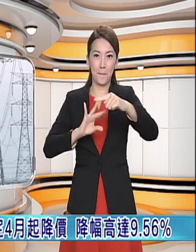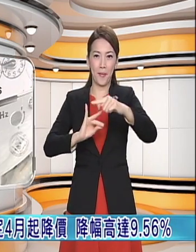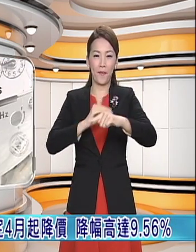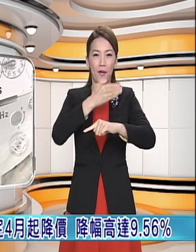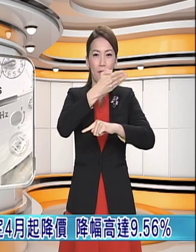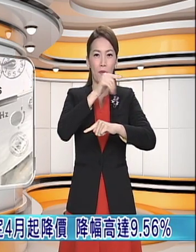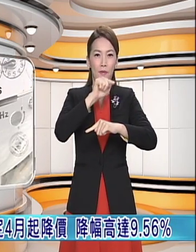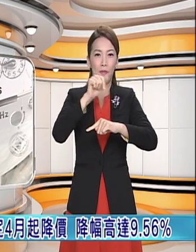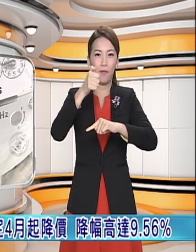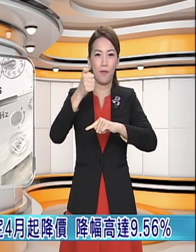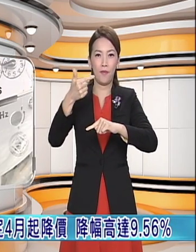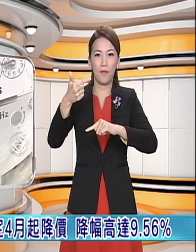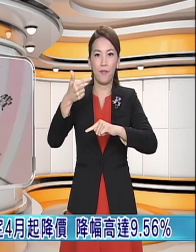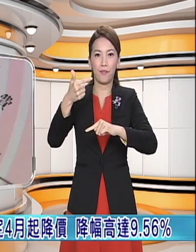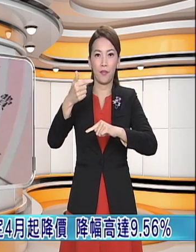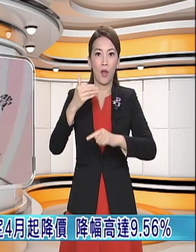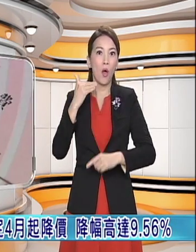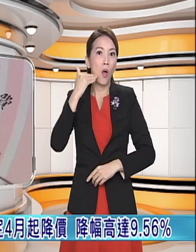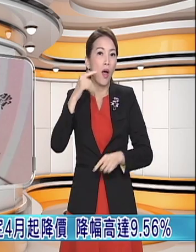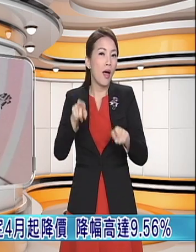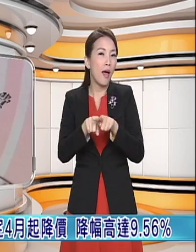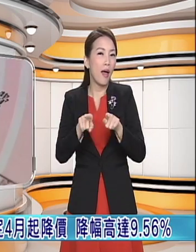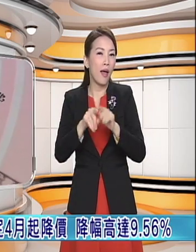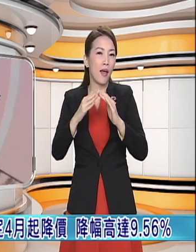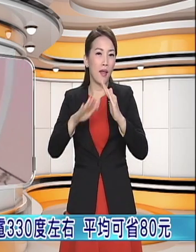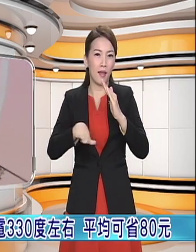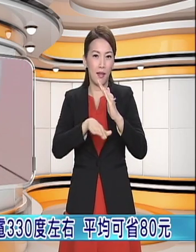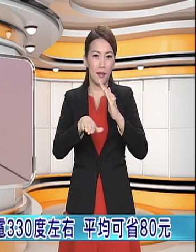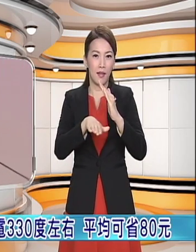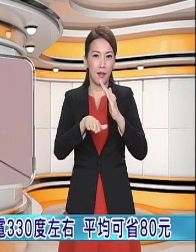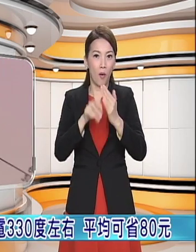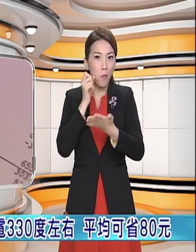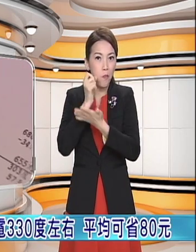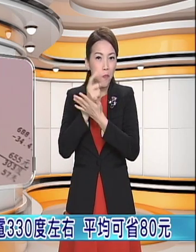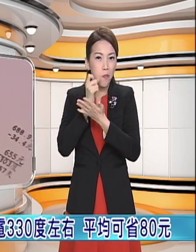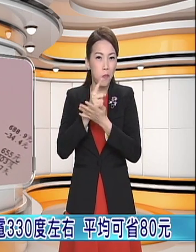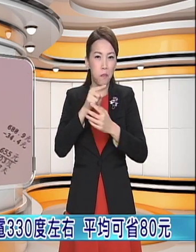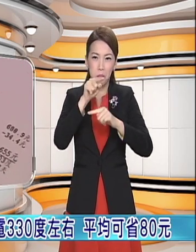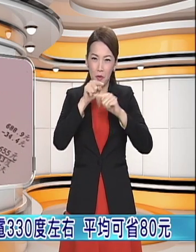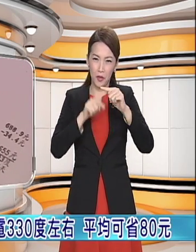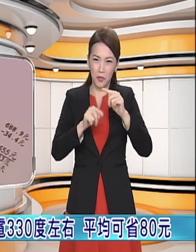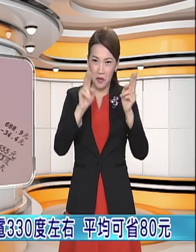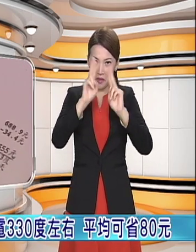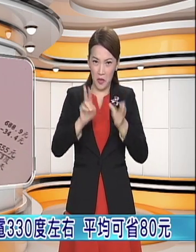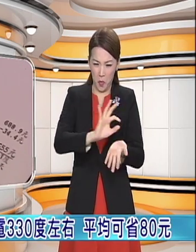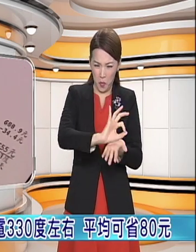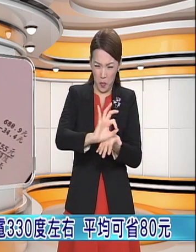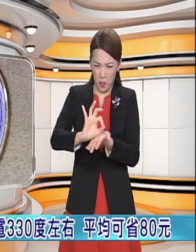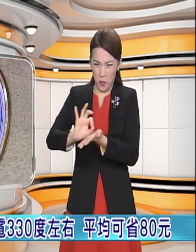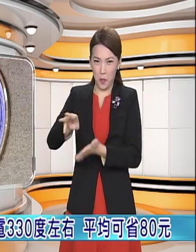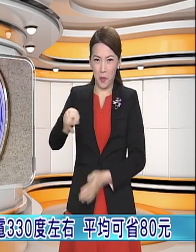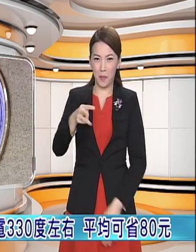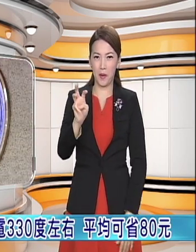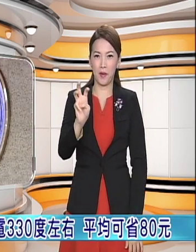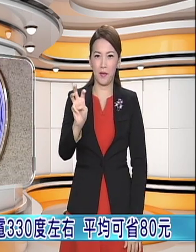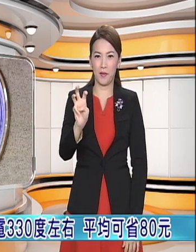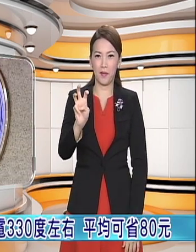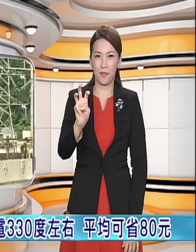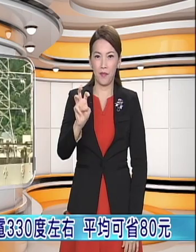9.56%。如果以一般家庭每个月平均用电330度来计算，每个月可